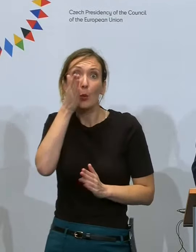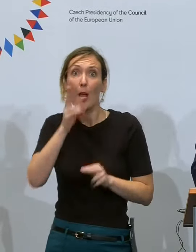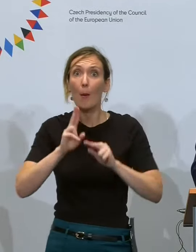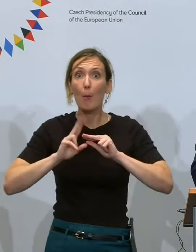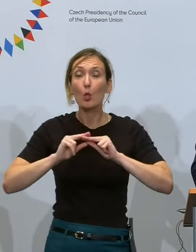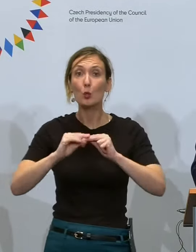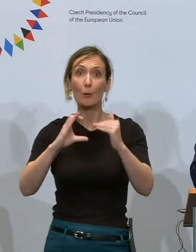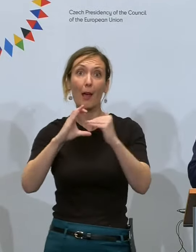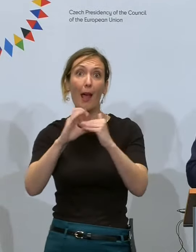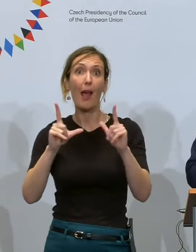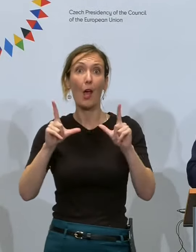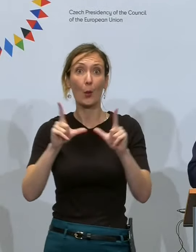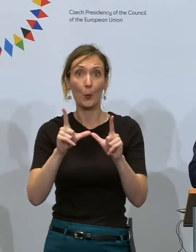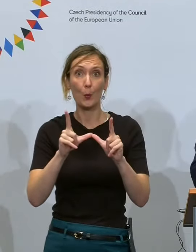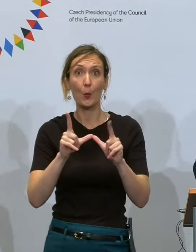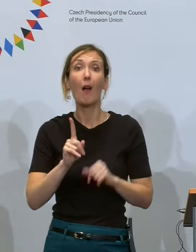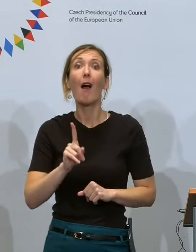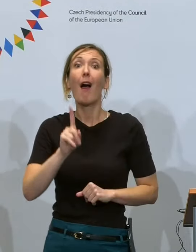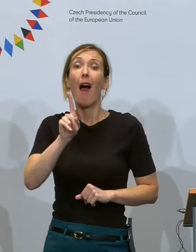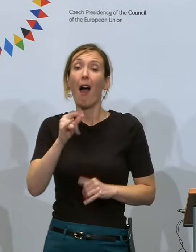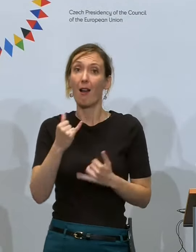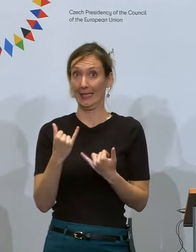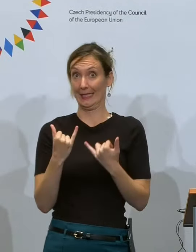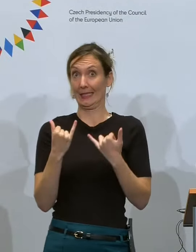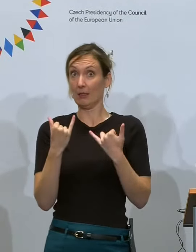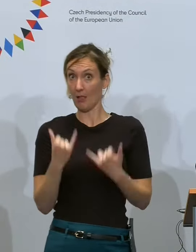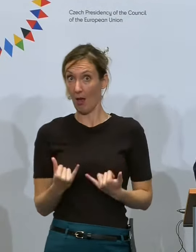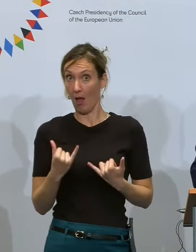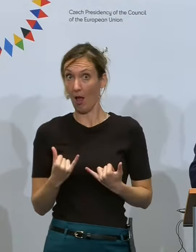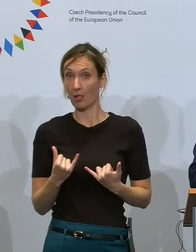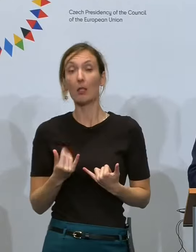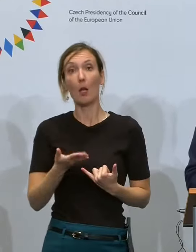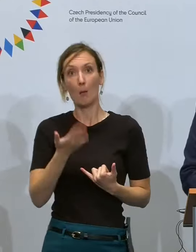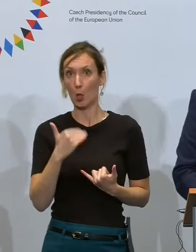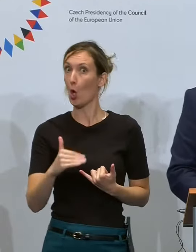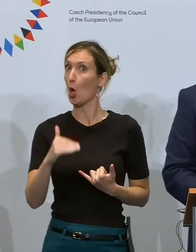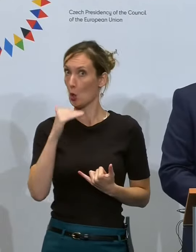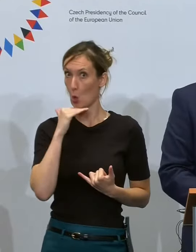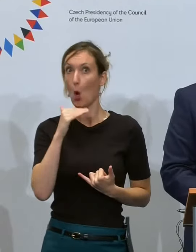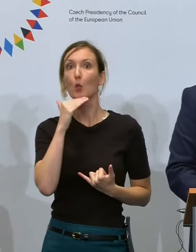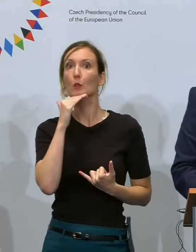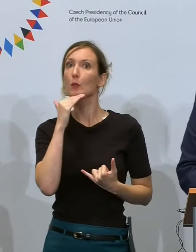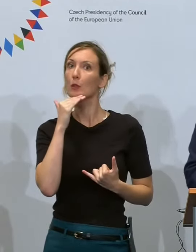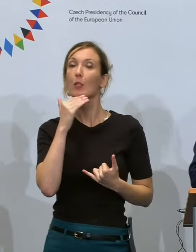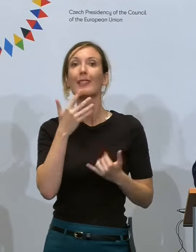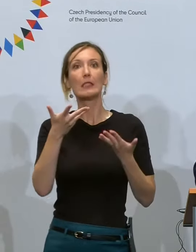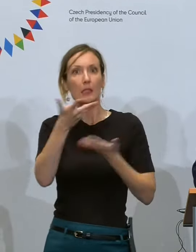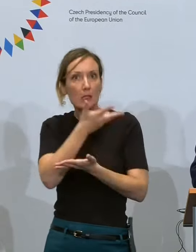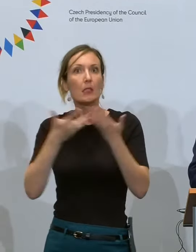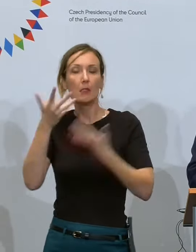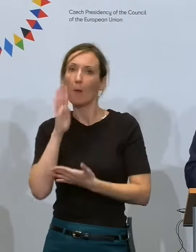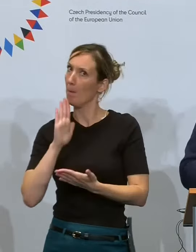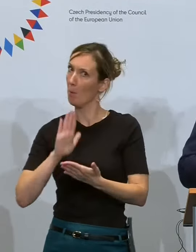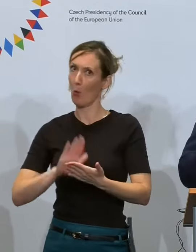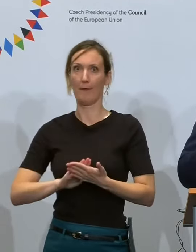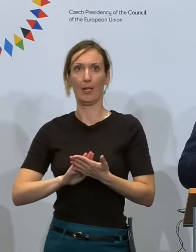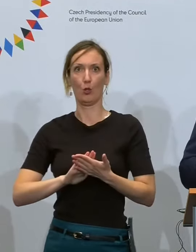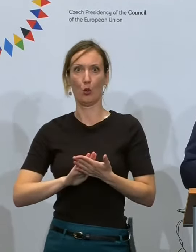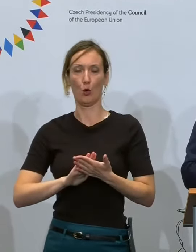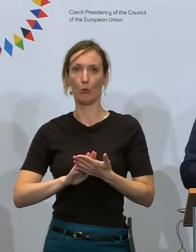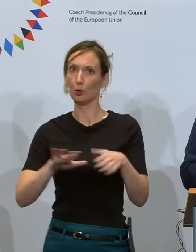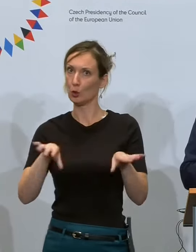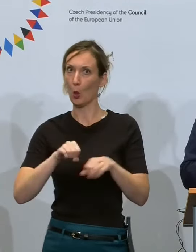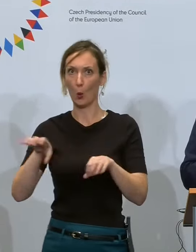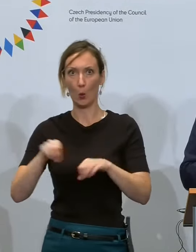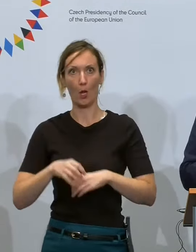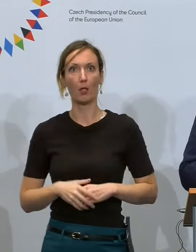Evropská unie a myslím, že jsme dneska dospěli poměrně výraznému pokroku. Můžeme